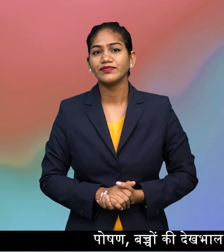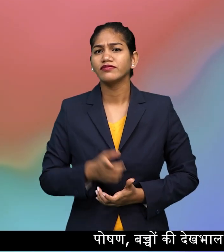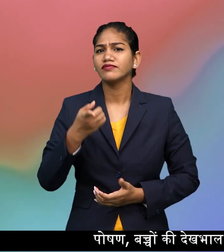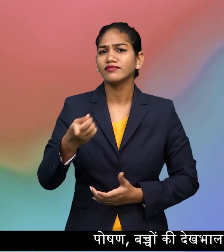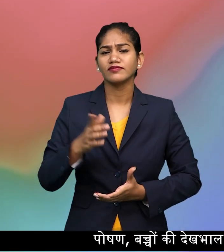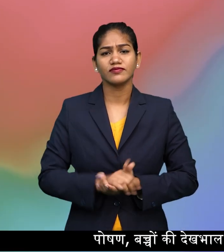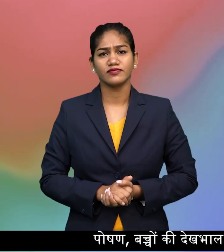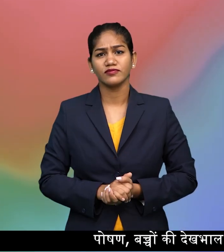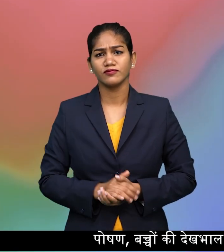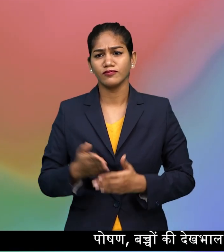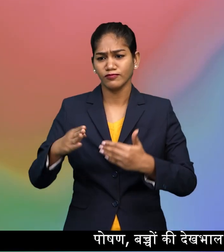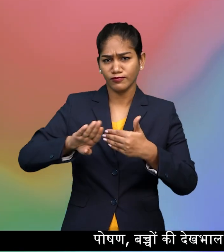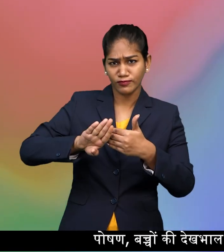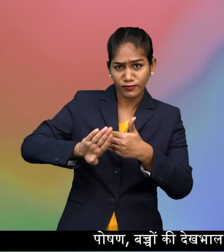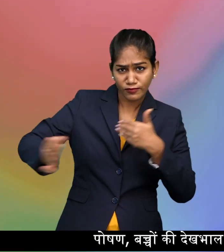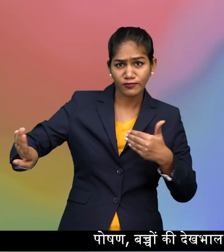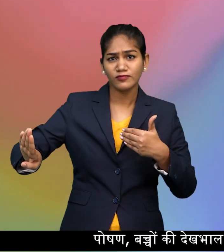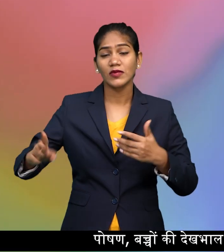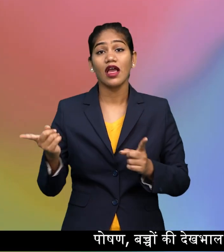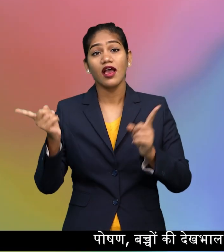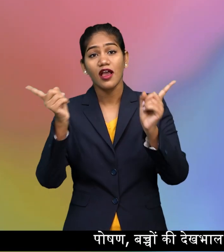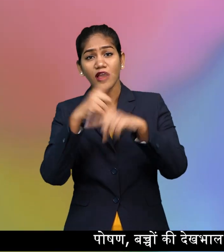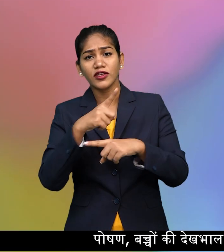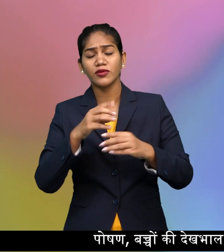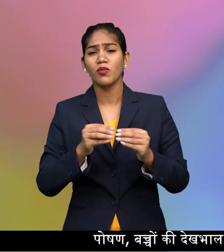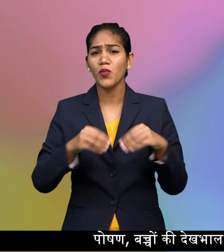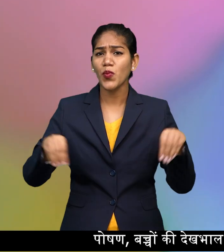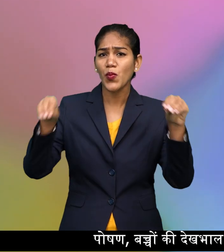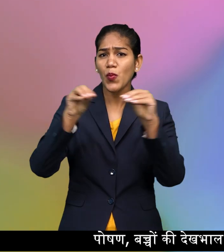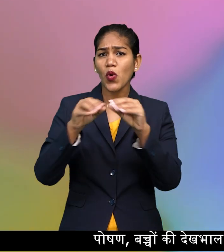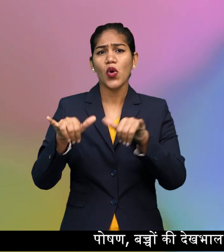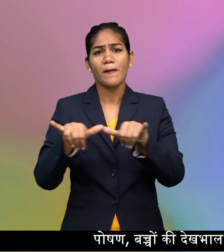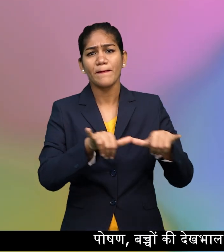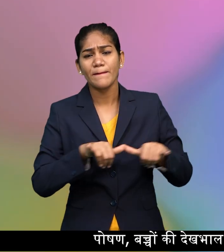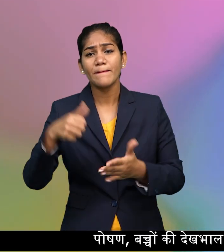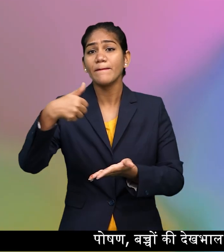पोषण, बच्चों की देखभाल और स्वास्थ्य की सबसे मूलभूत ज़रूरतों में